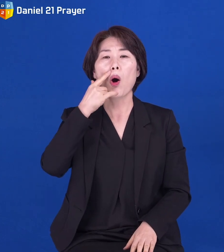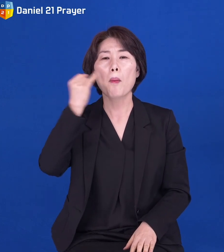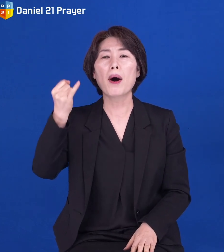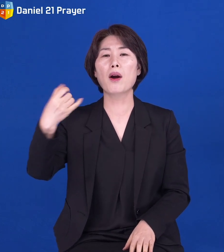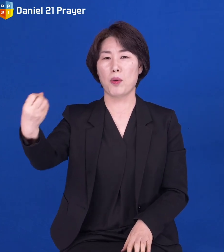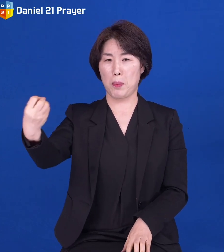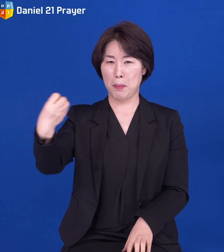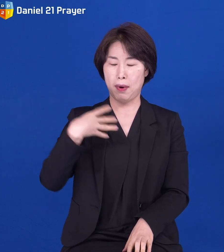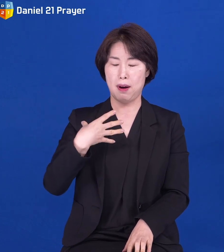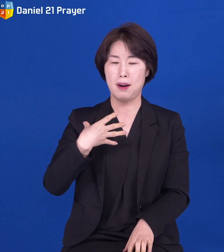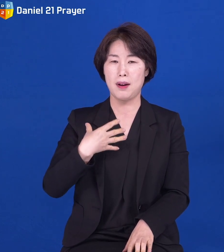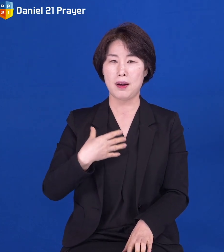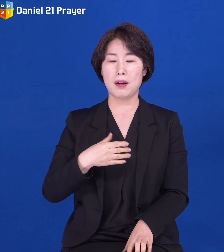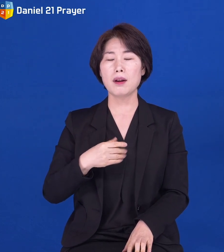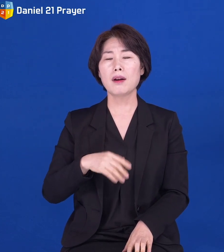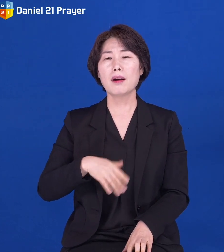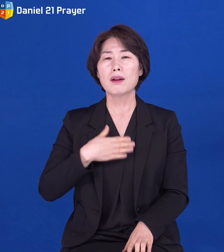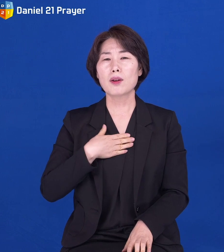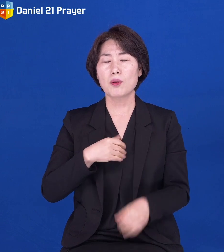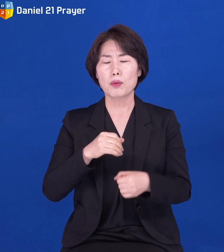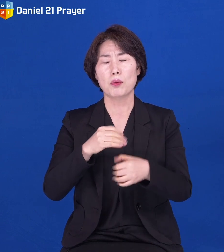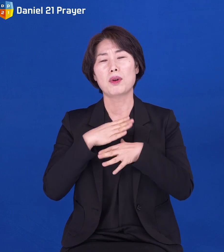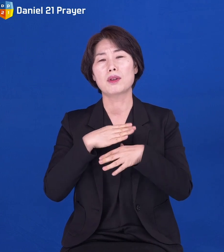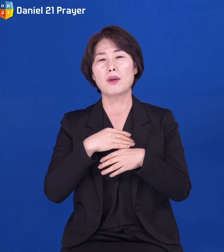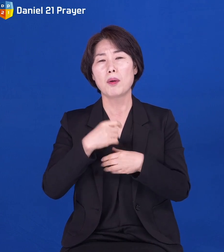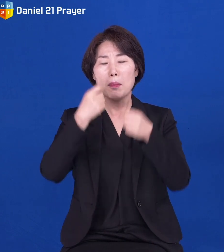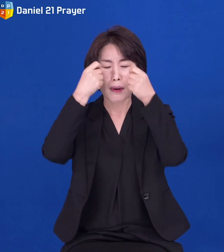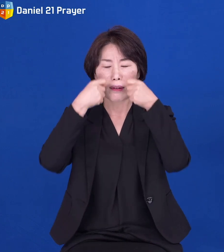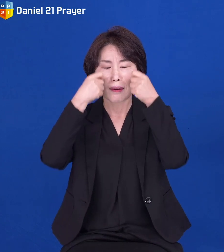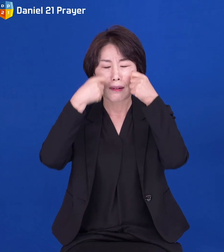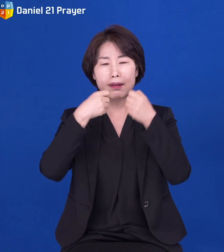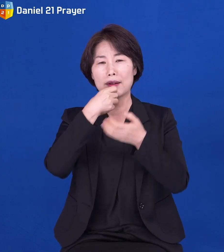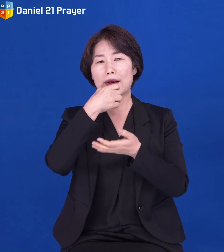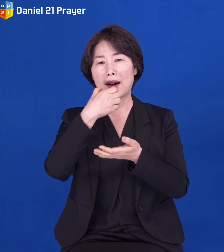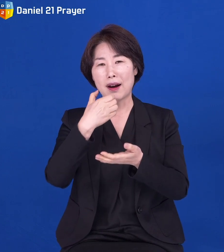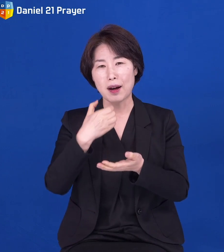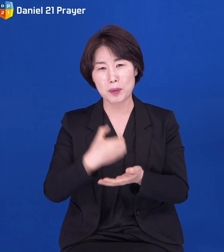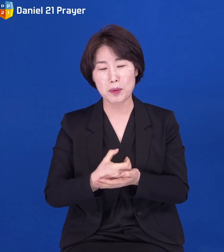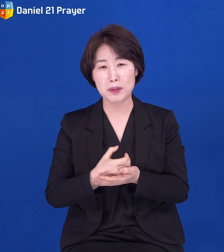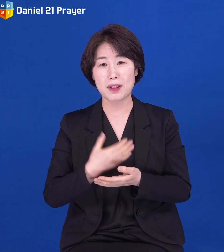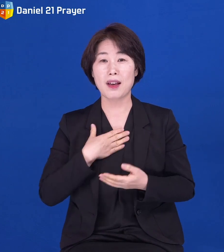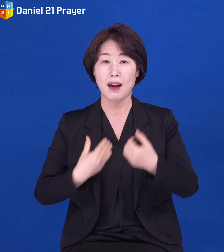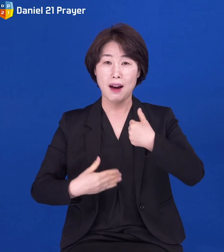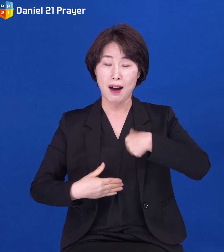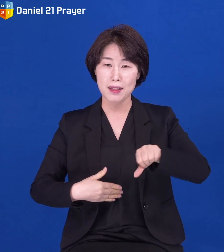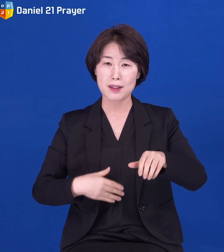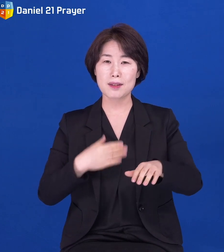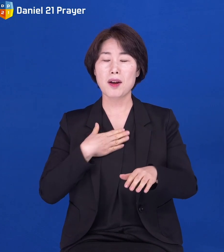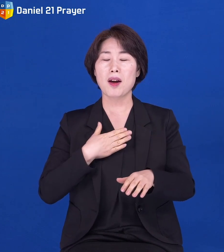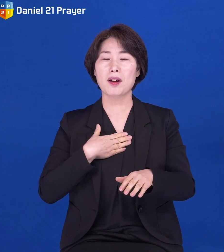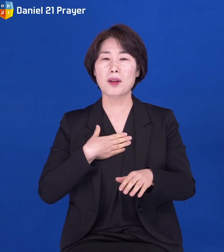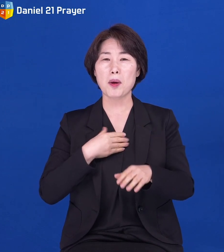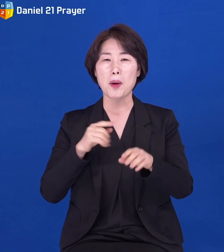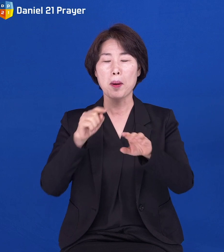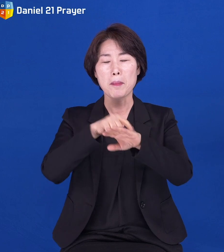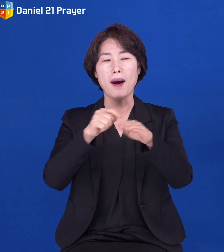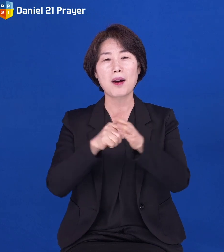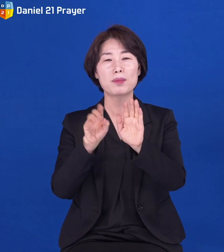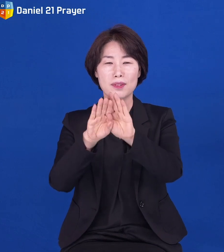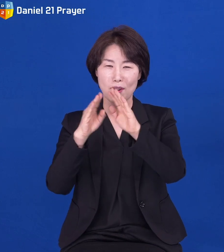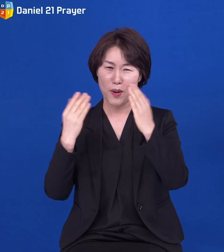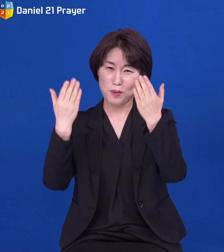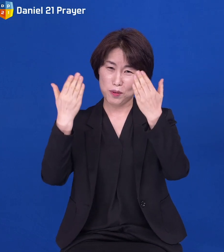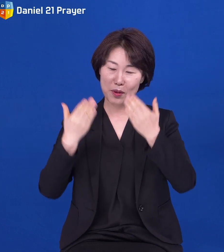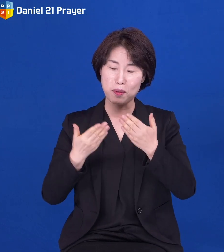너무 놀래가지고 혼자 막 울고 그랬었는데, 그러면서 아이가 이제 마음을 좀 저한테 열었던 것 같아요. 그 전에 이제 좀 아픔이 쌓여 있었는데